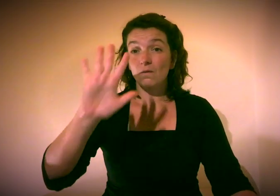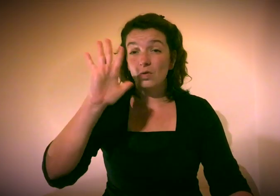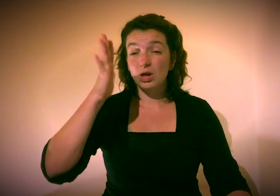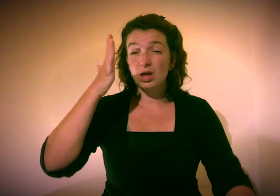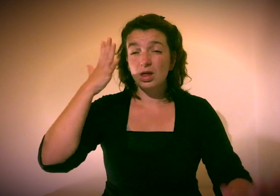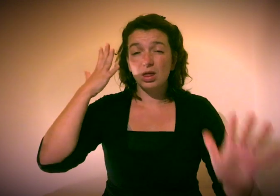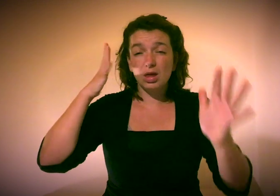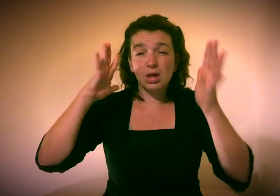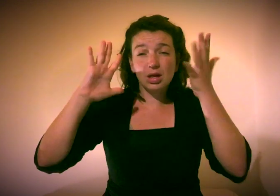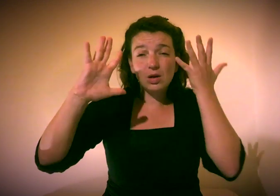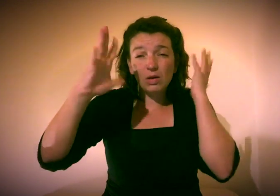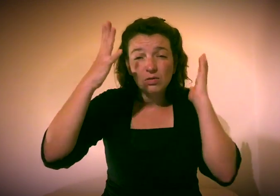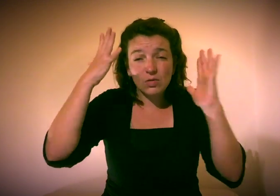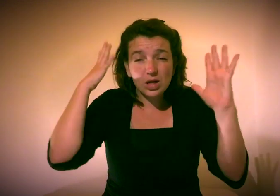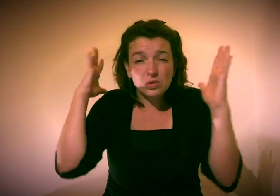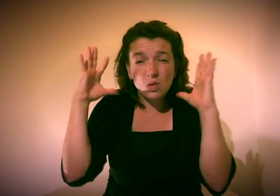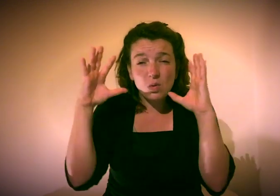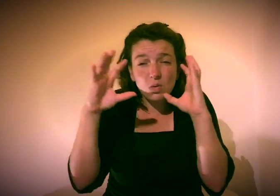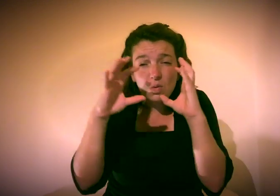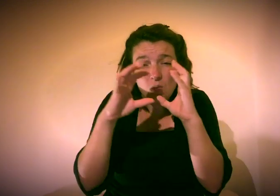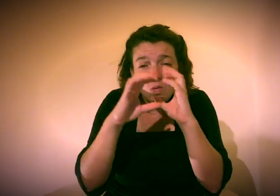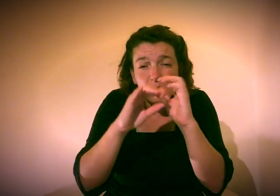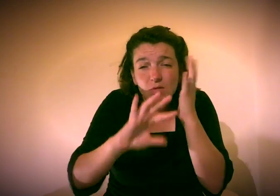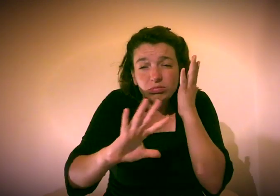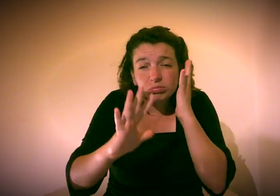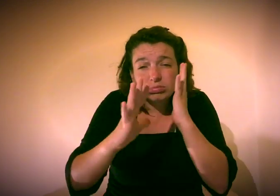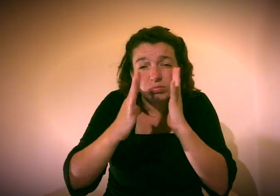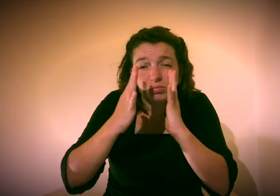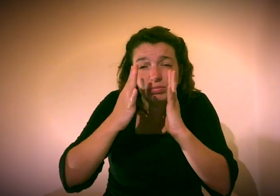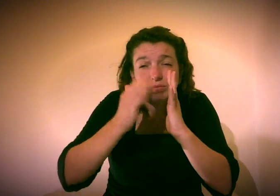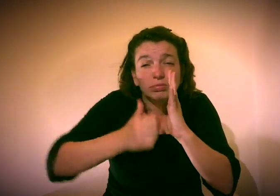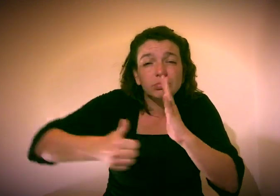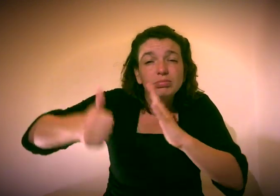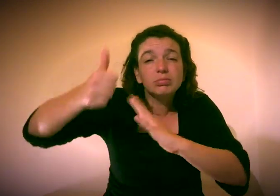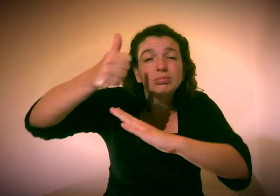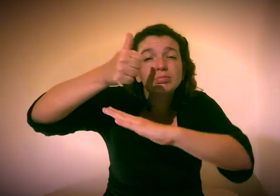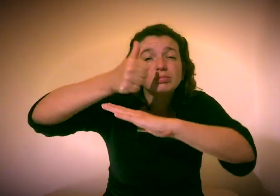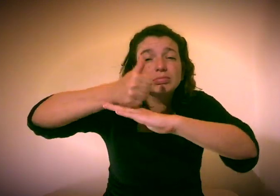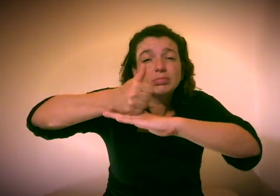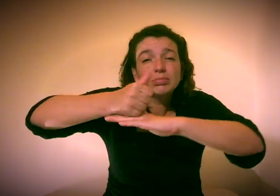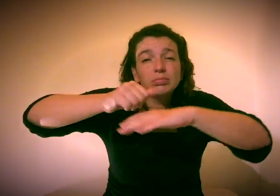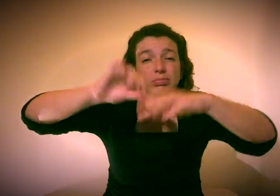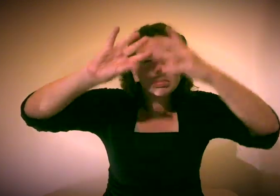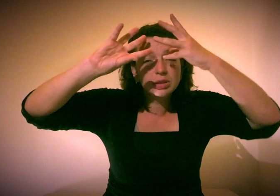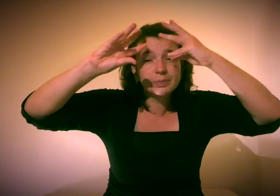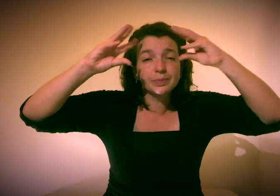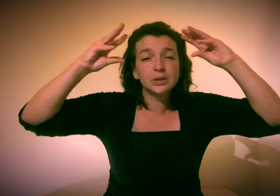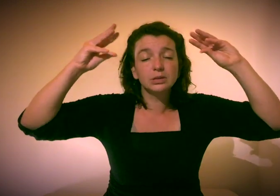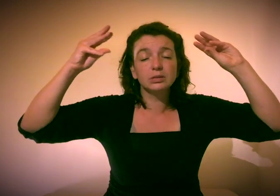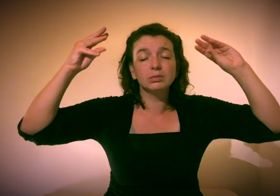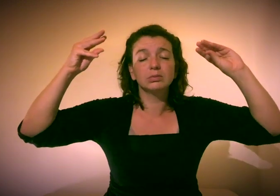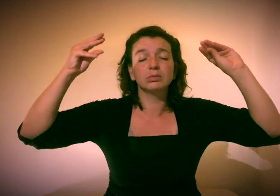Mais, au cœur de la forêt profonde, une odeur inconnue réveilla l'esprit des bois.